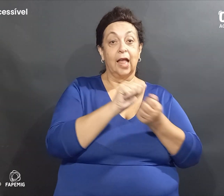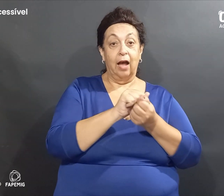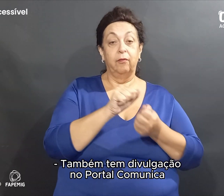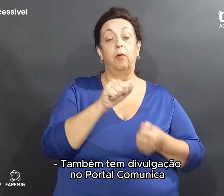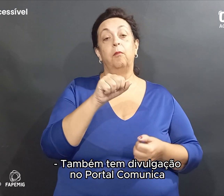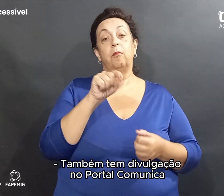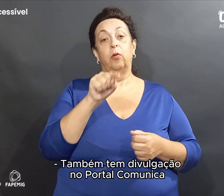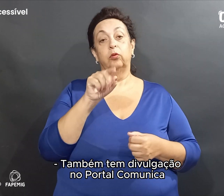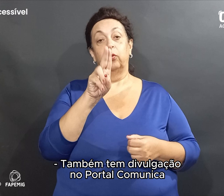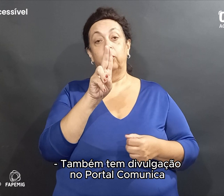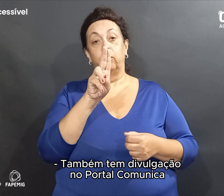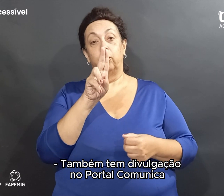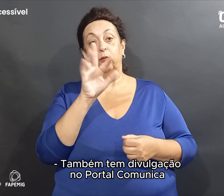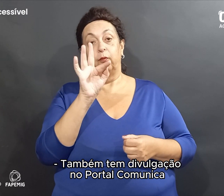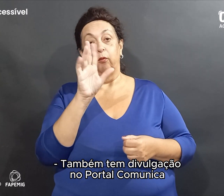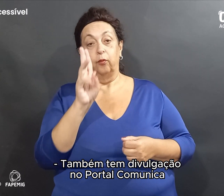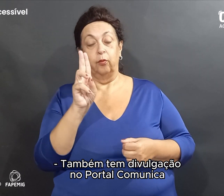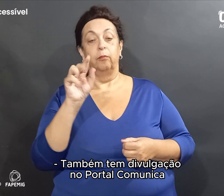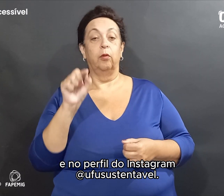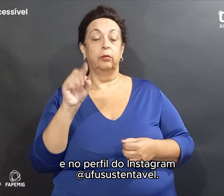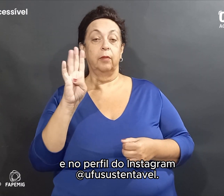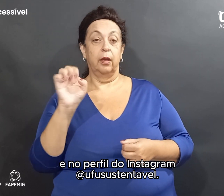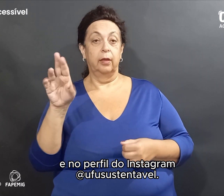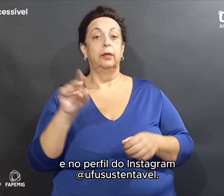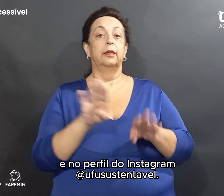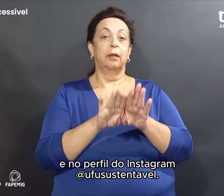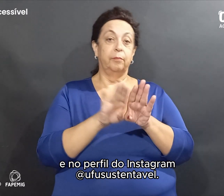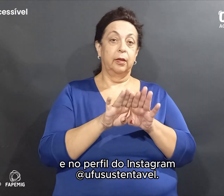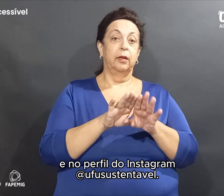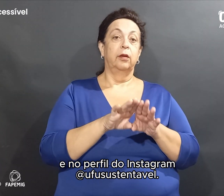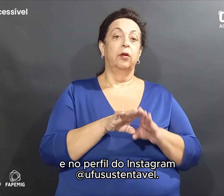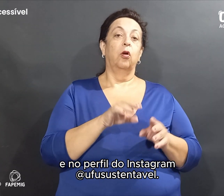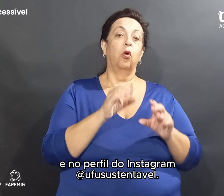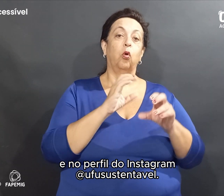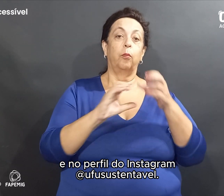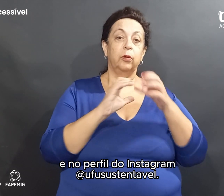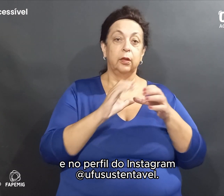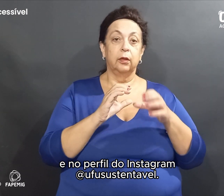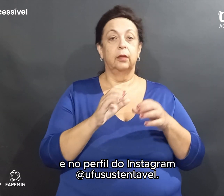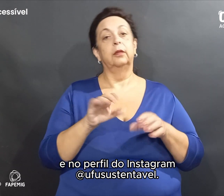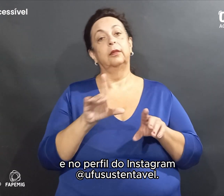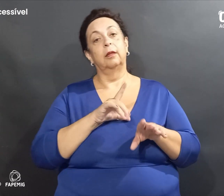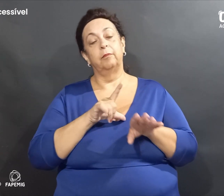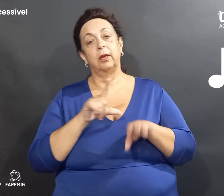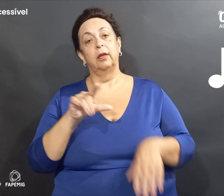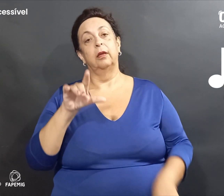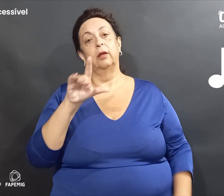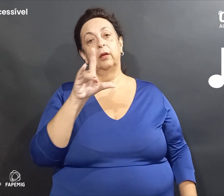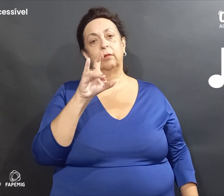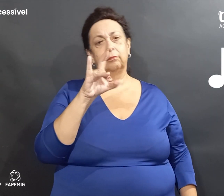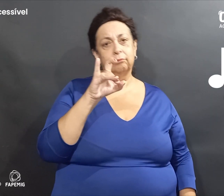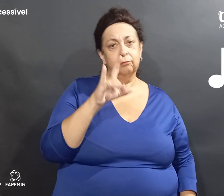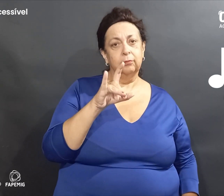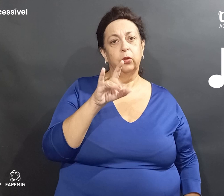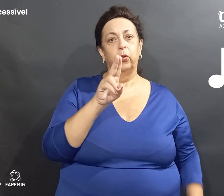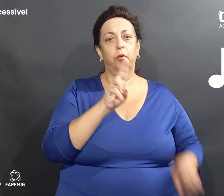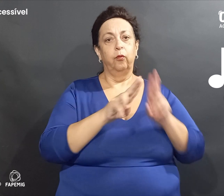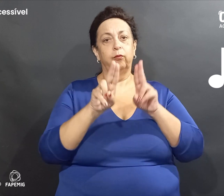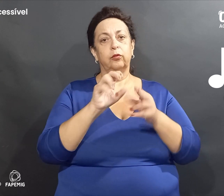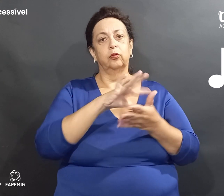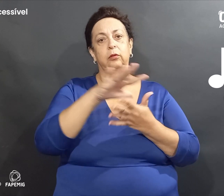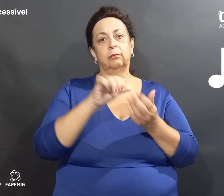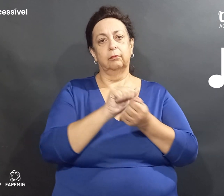sustentável.ufo.br. Também tem divulgação no portal Comunica e no perfil do Instagram, @ufosustentável.